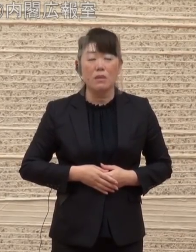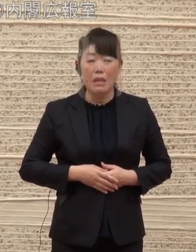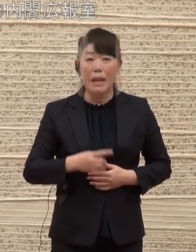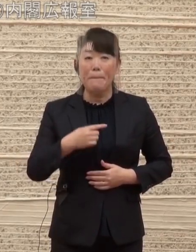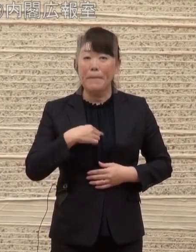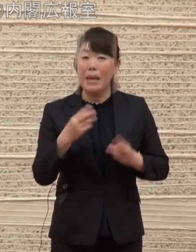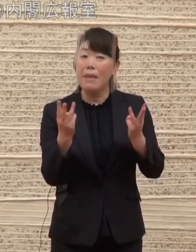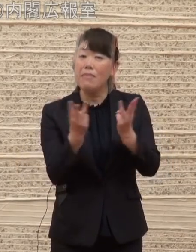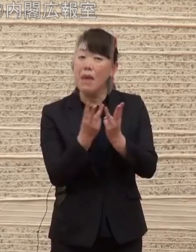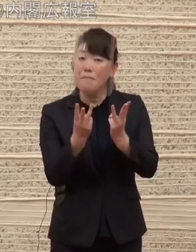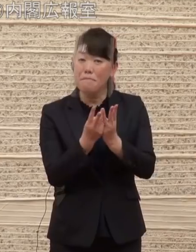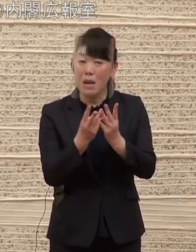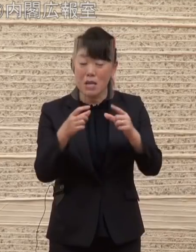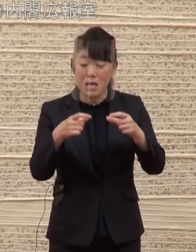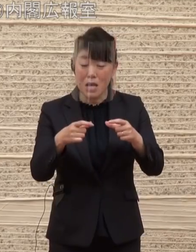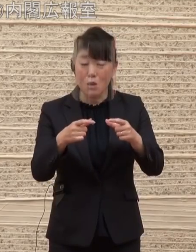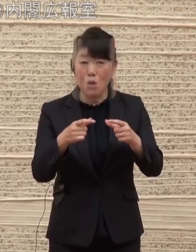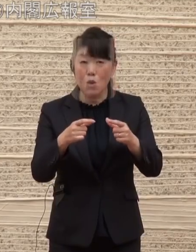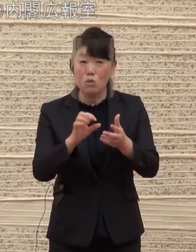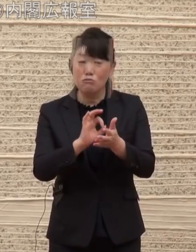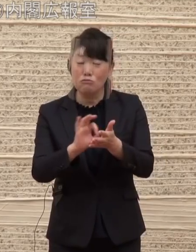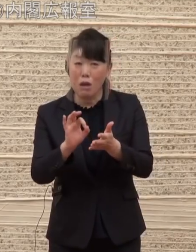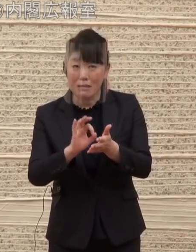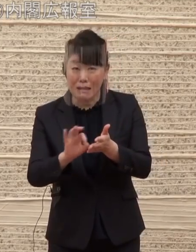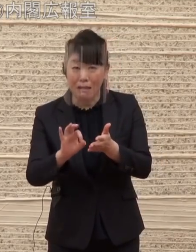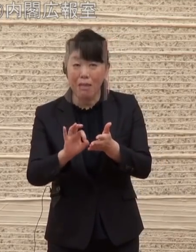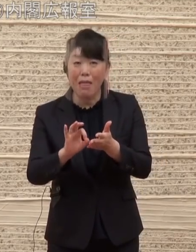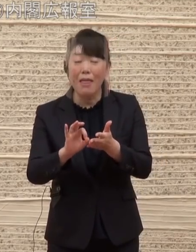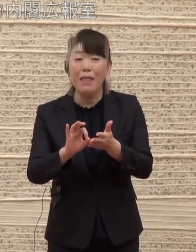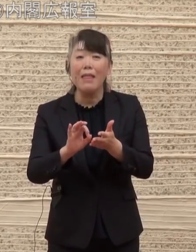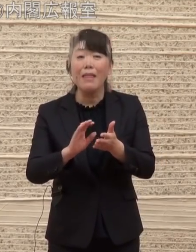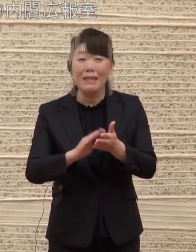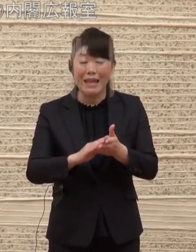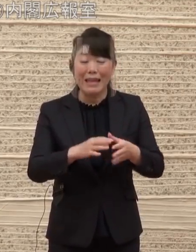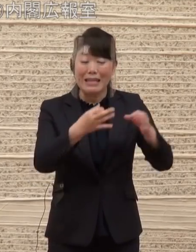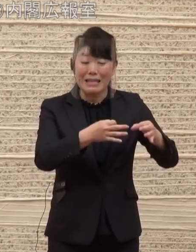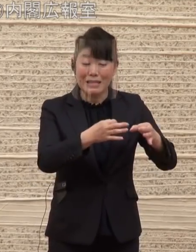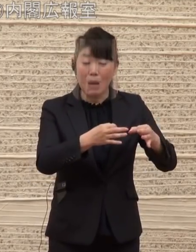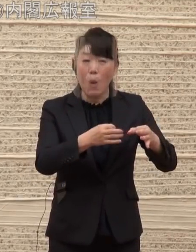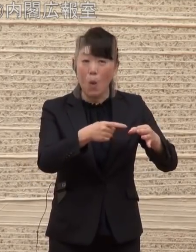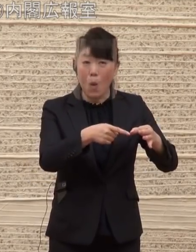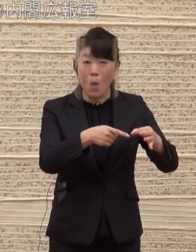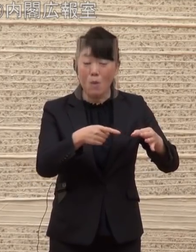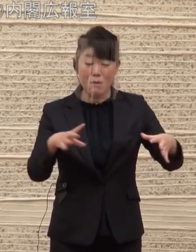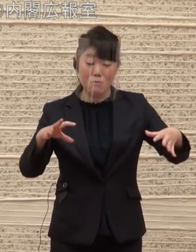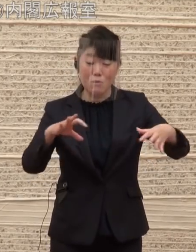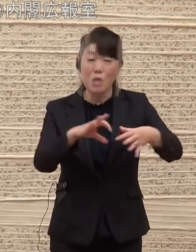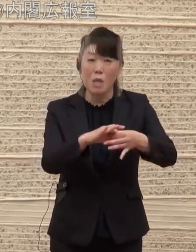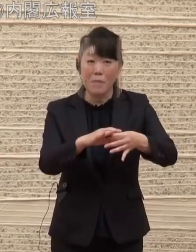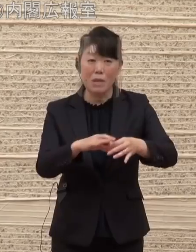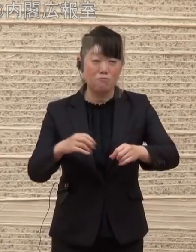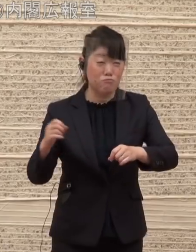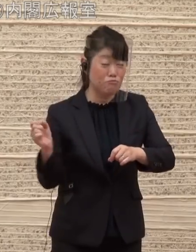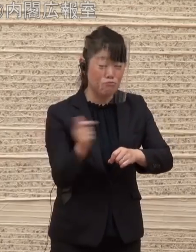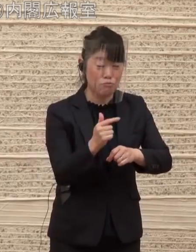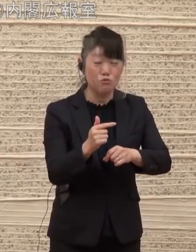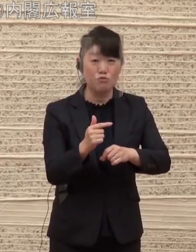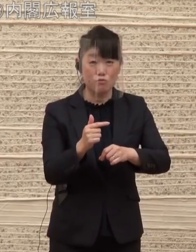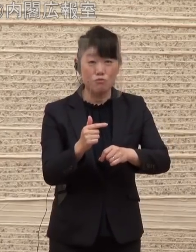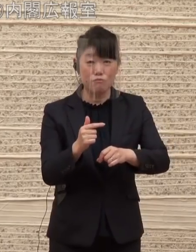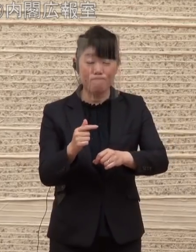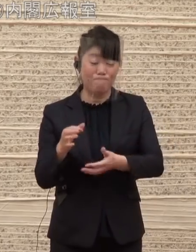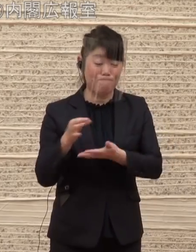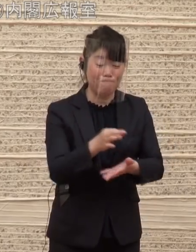ナンバーカードの活用においてですね例えばマイナンバーカードと銀行口座がすでに結びついていればかなりスピード感を持って